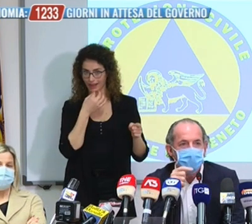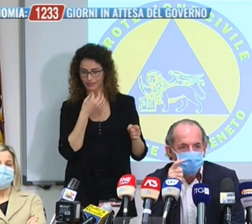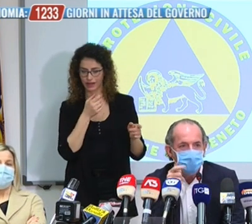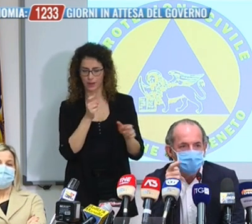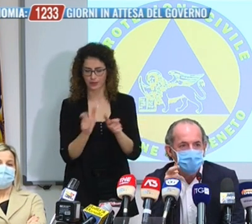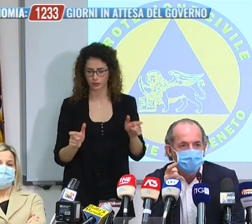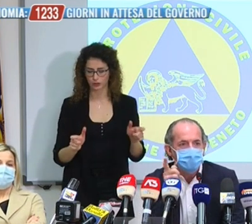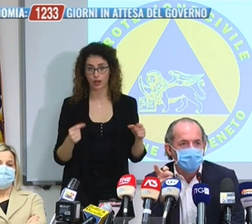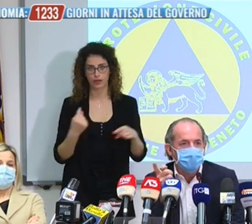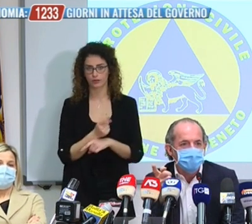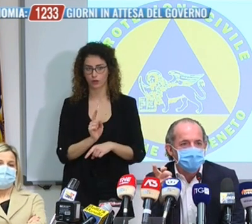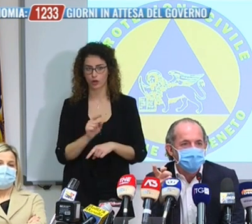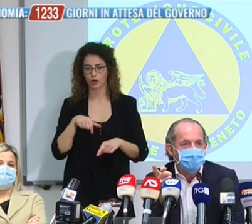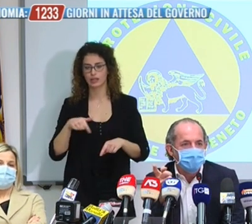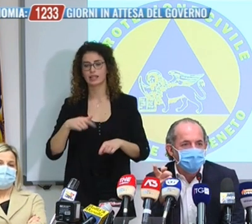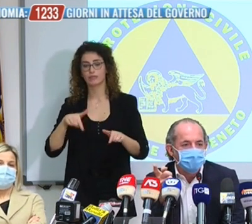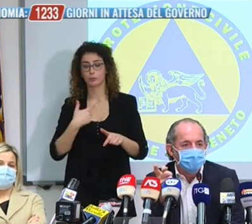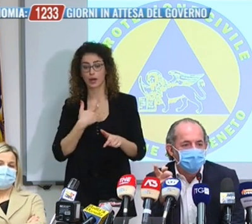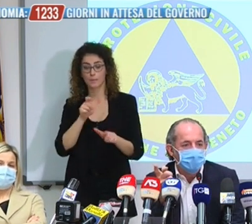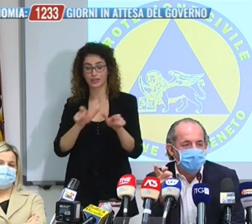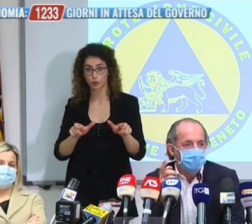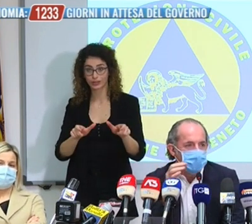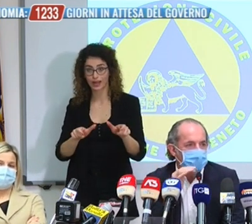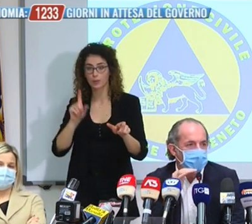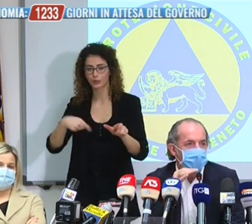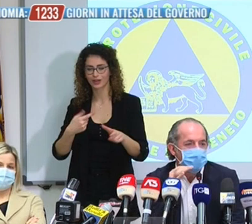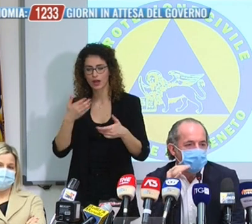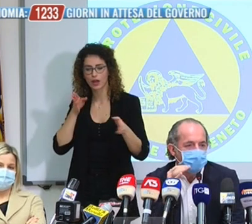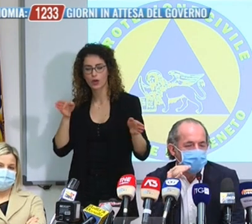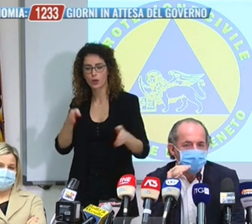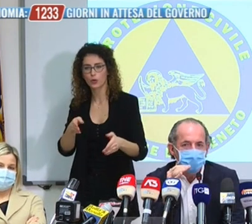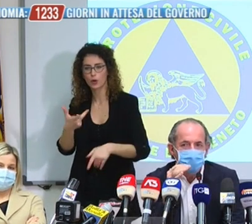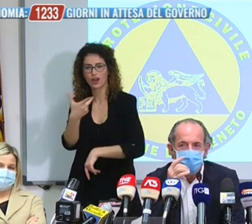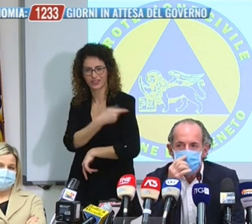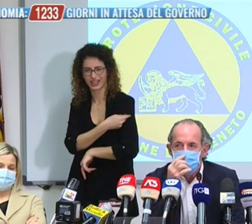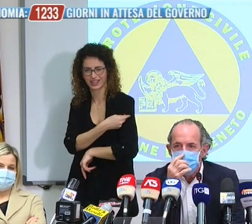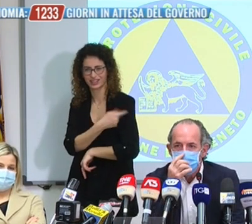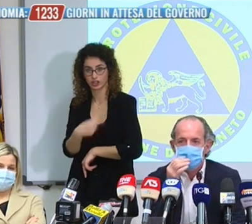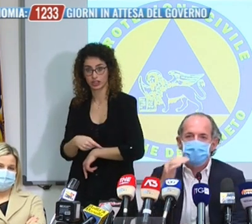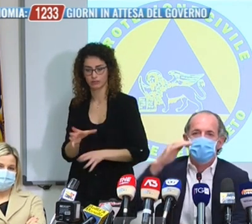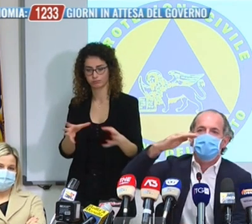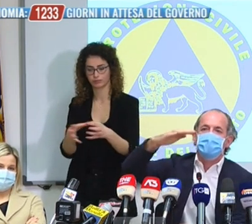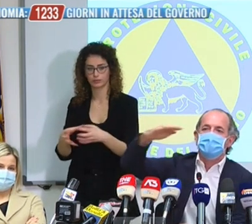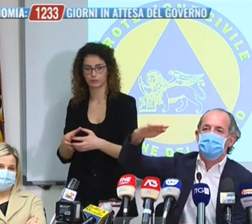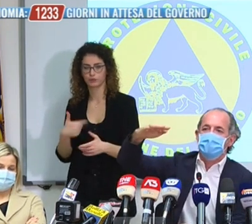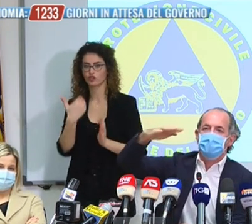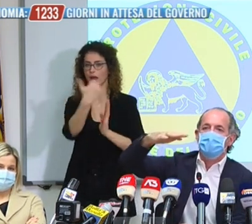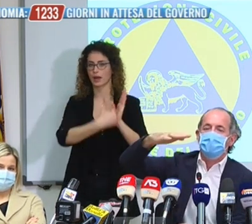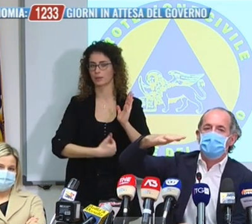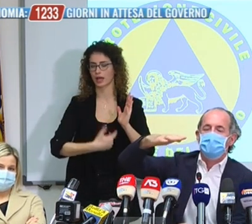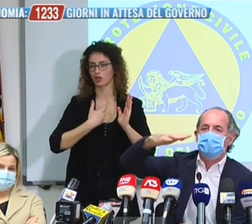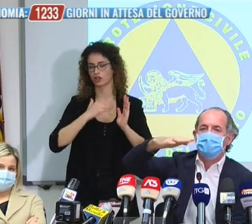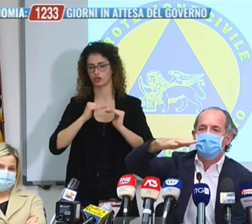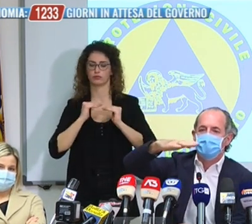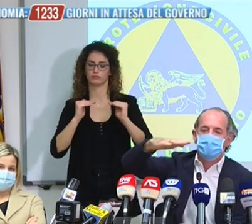avremo anche l'utilizzo di risorse per le vaccinazioni. Quindi è un piano che viene reiterato, che stabilirà degli standard, non